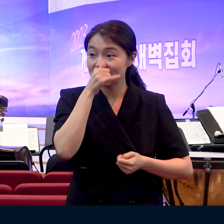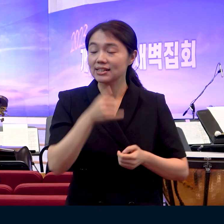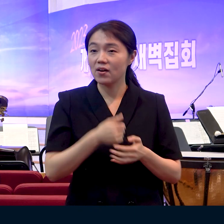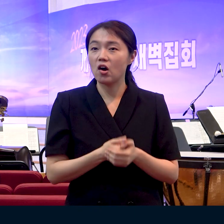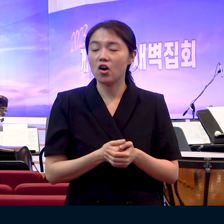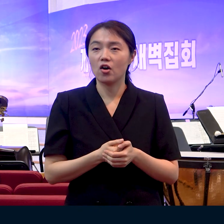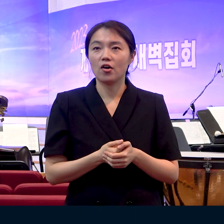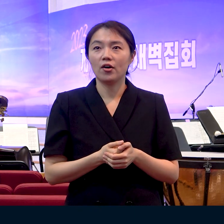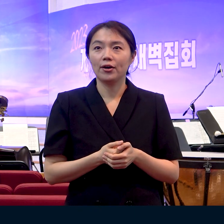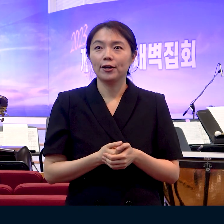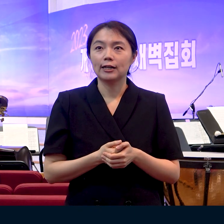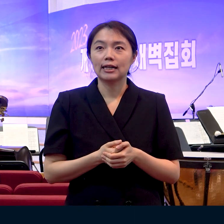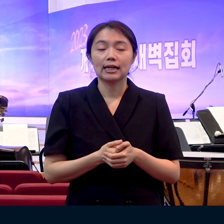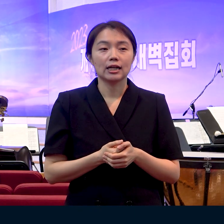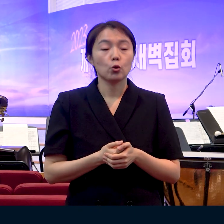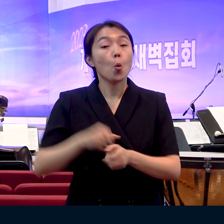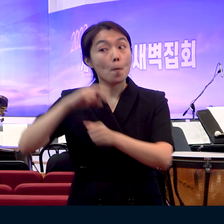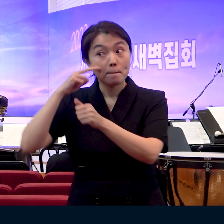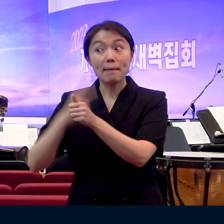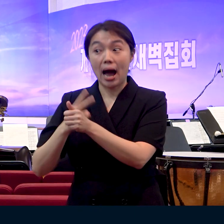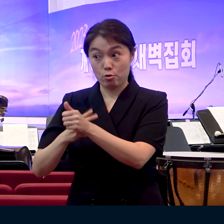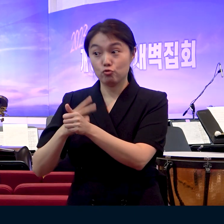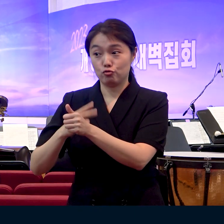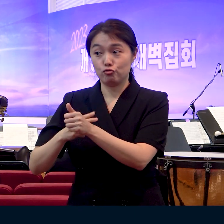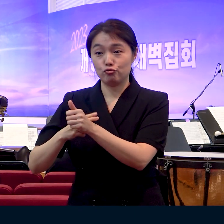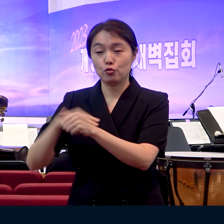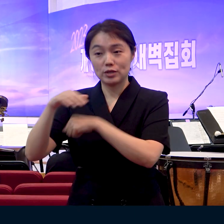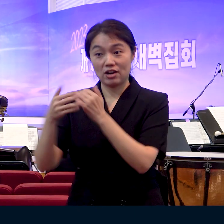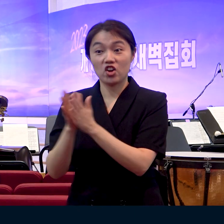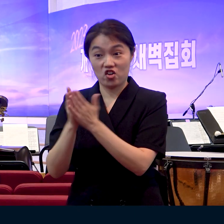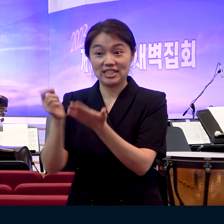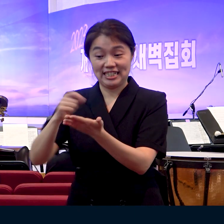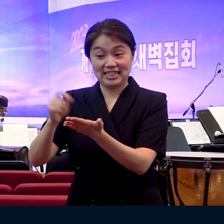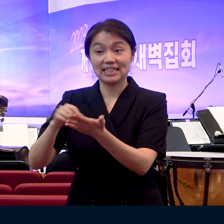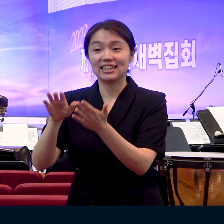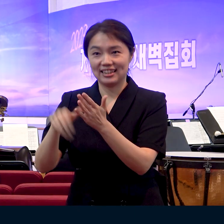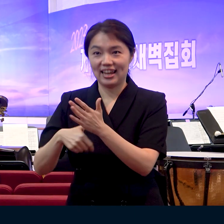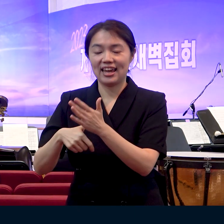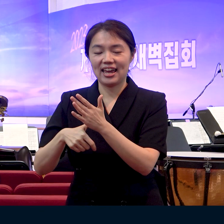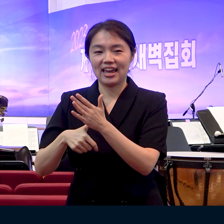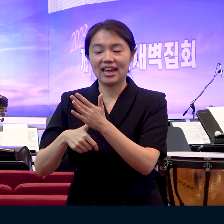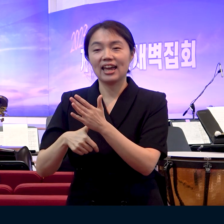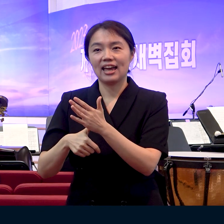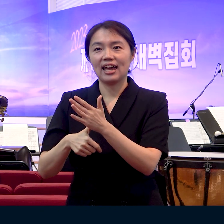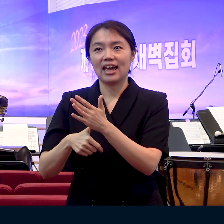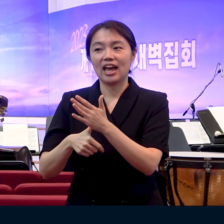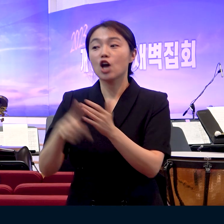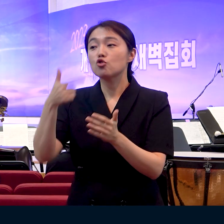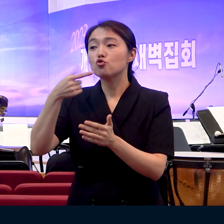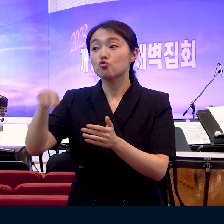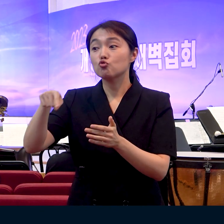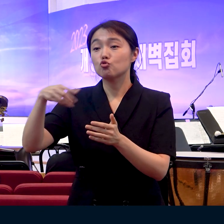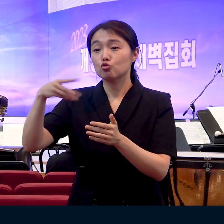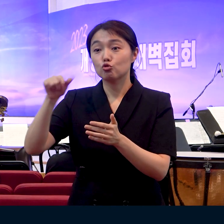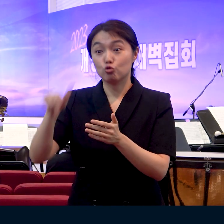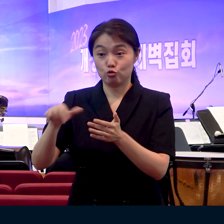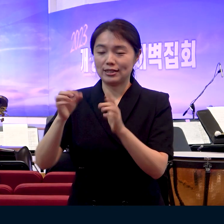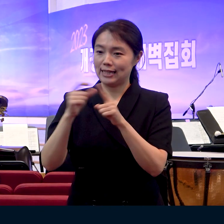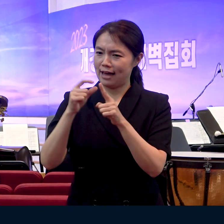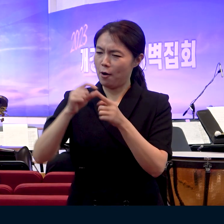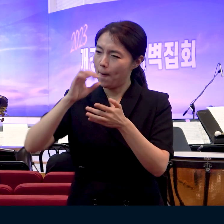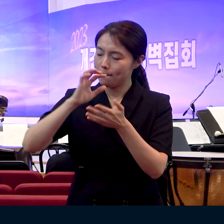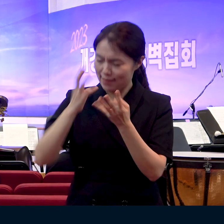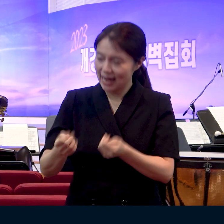그래서 사도 바울도 서신서에서 그 예수님을 받아서 자기도 굉장히 많이 사용하는 그것이